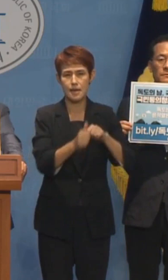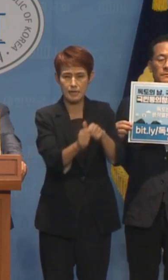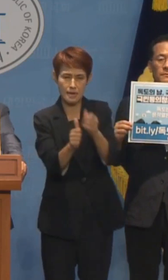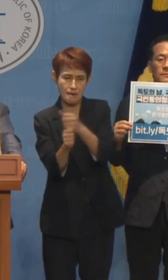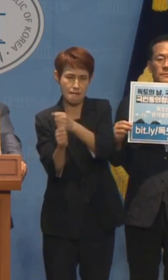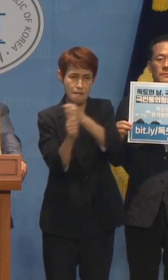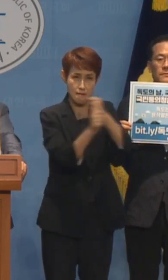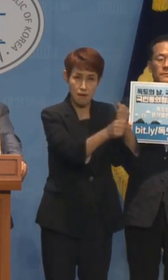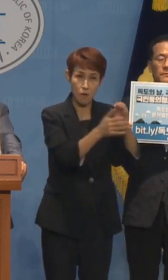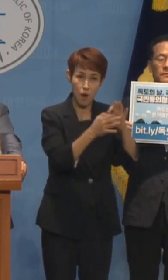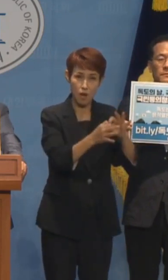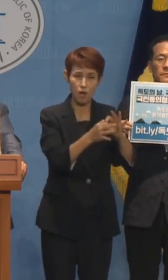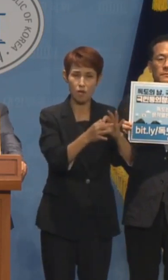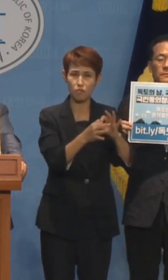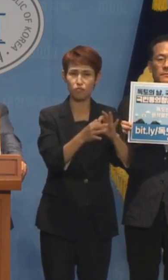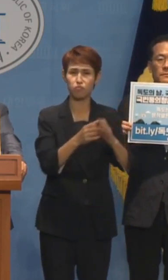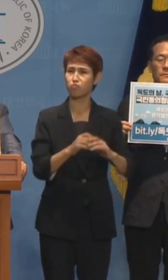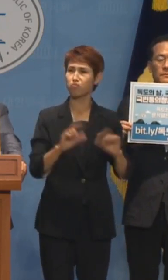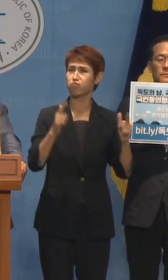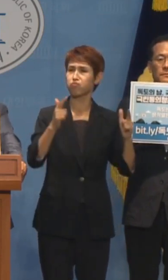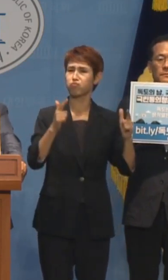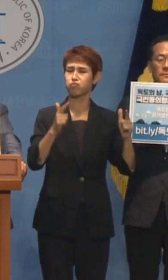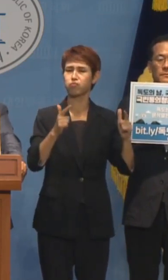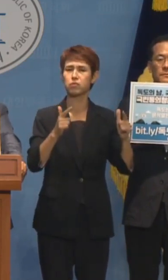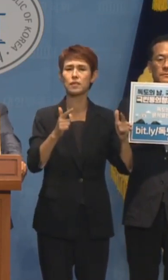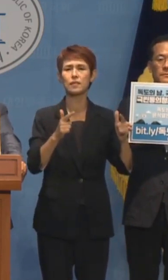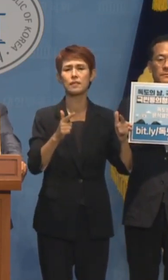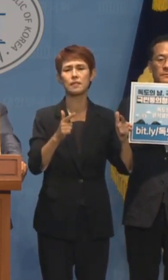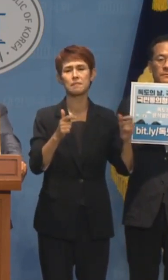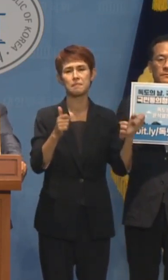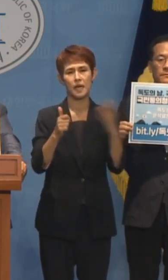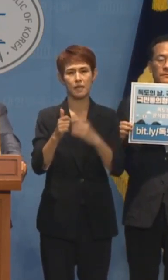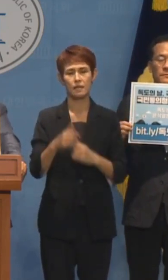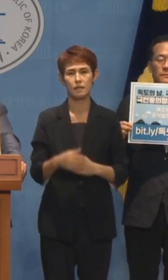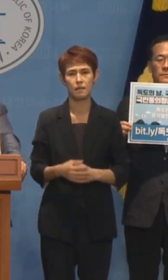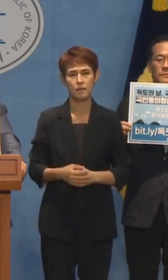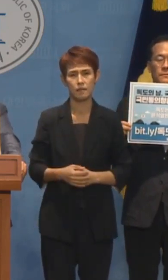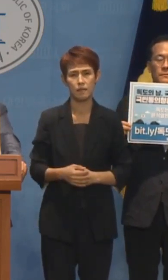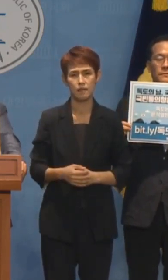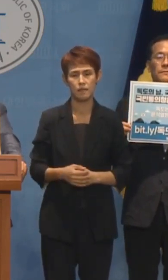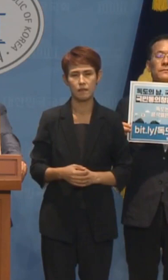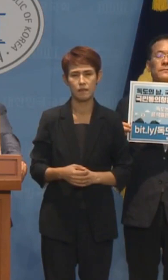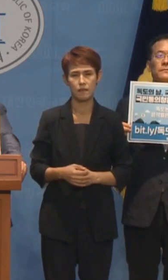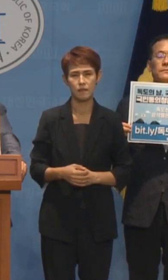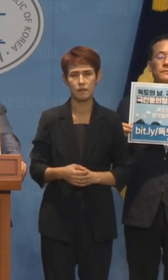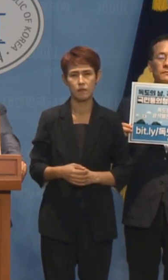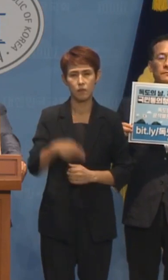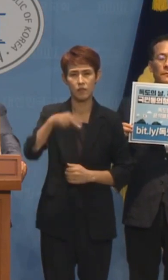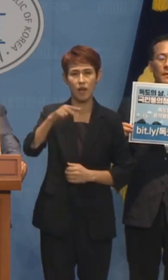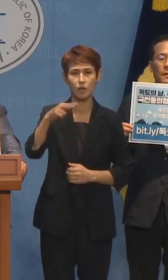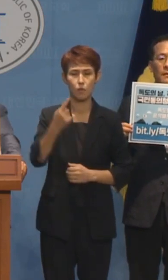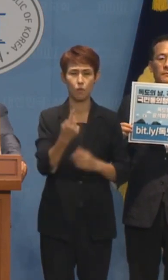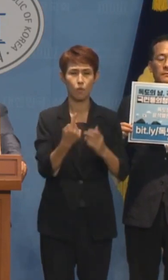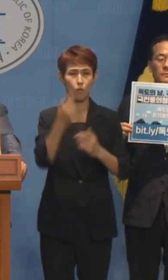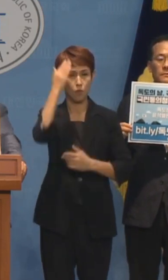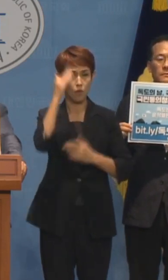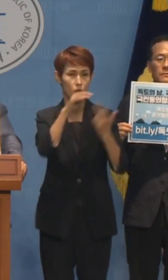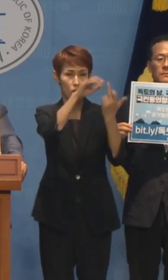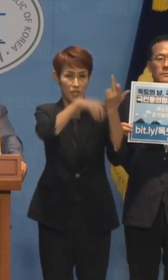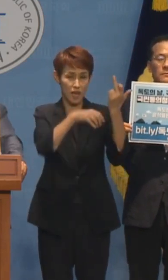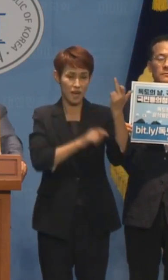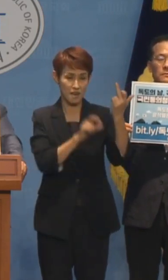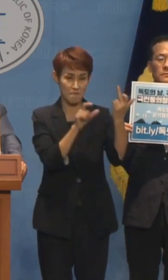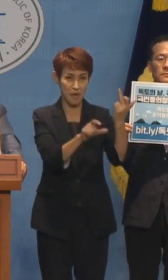한국 기업이 알아서 내라는 것을 강요하고 윤성이 그것을 종용하고 급기와 사도광산 등재를 협조를